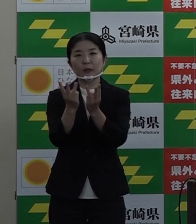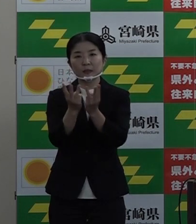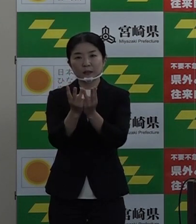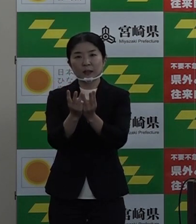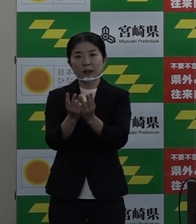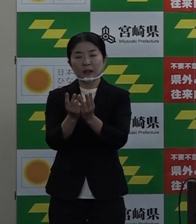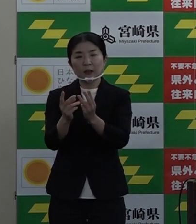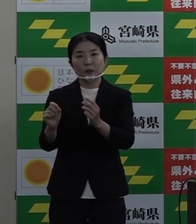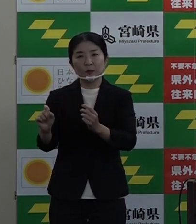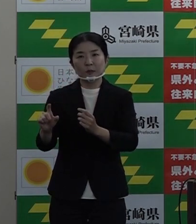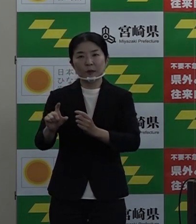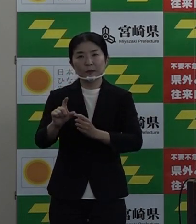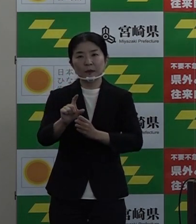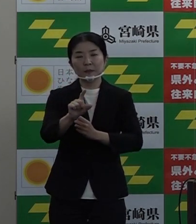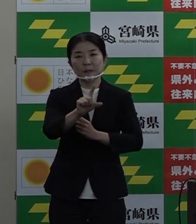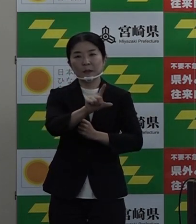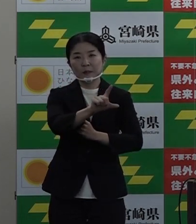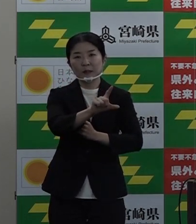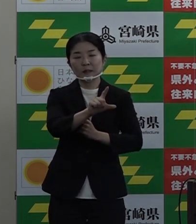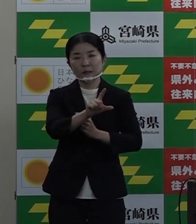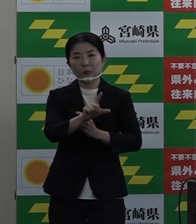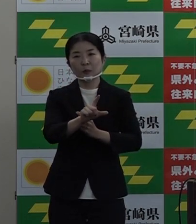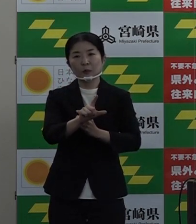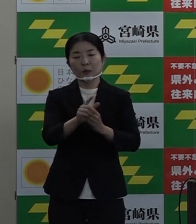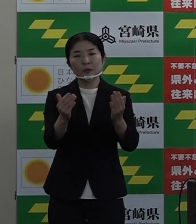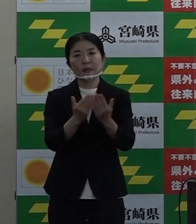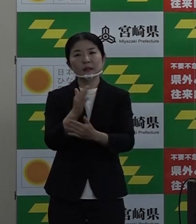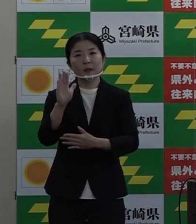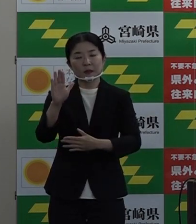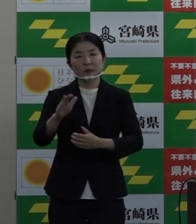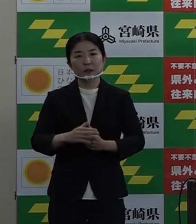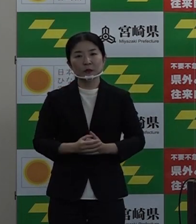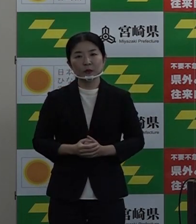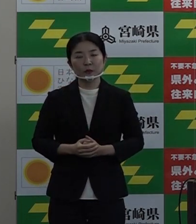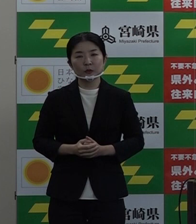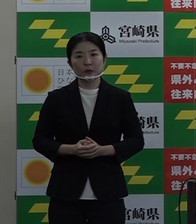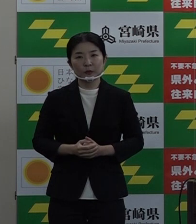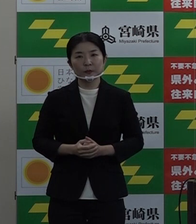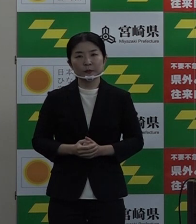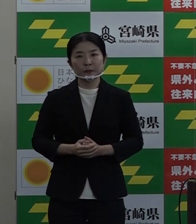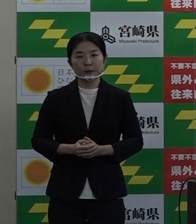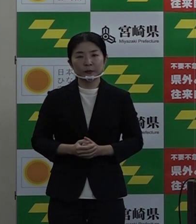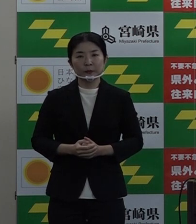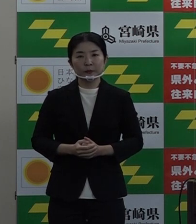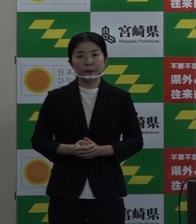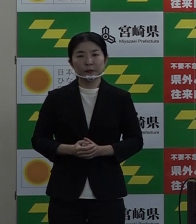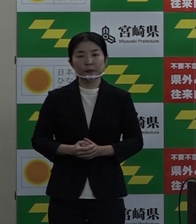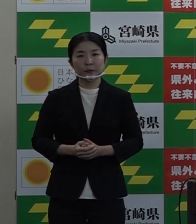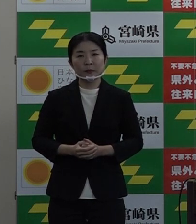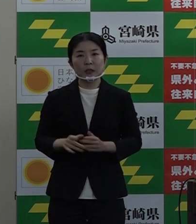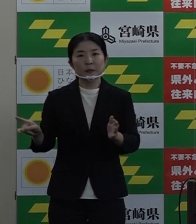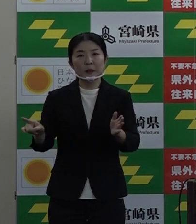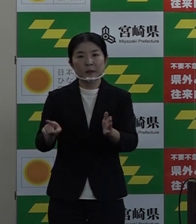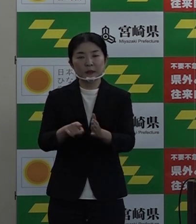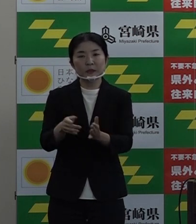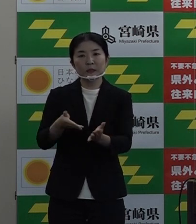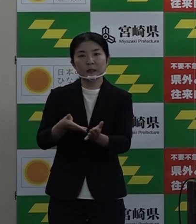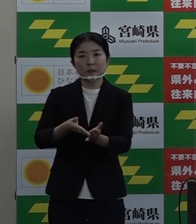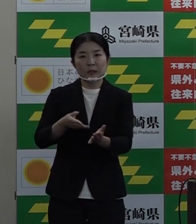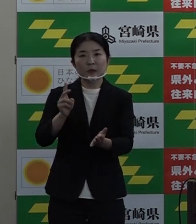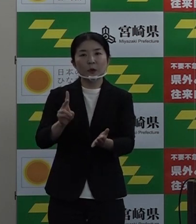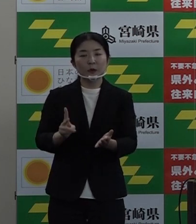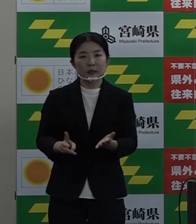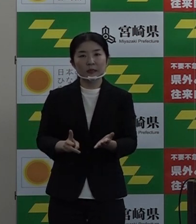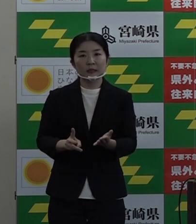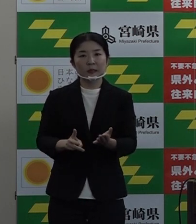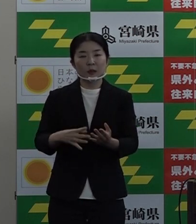じわじわじわと非常に多くの数が確認をされているところであります。これまでご説明しておりますように